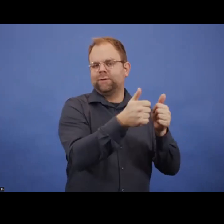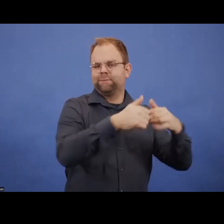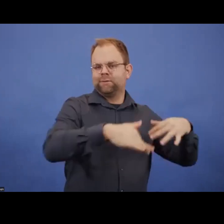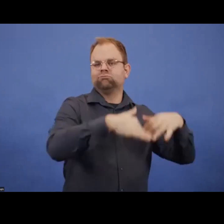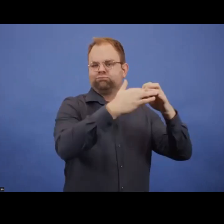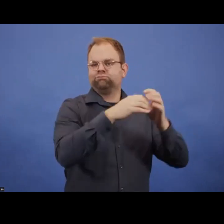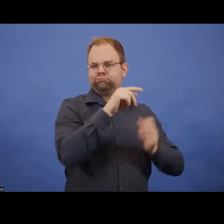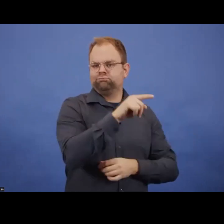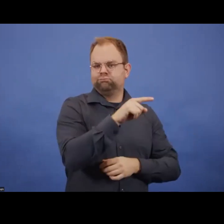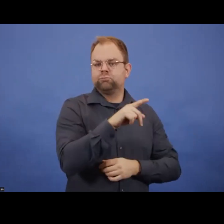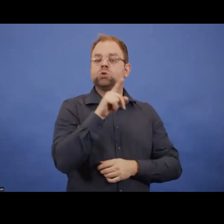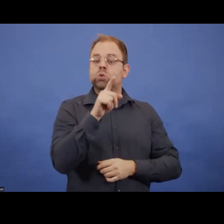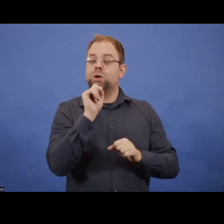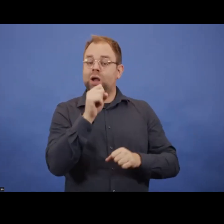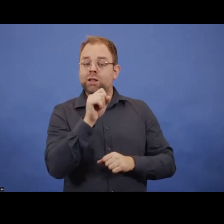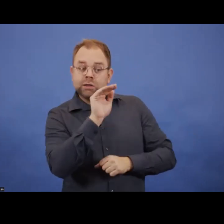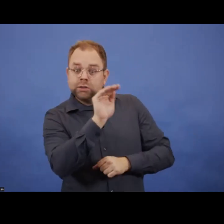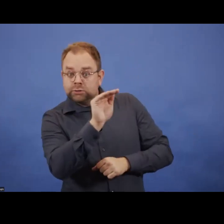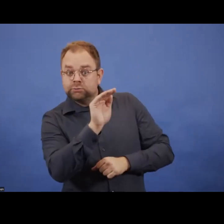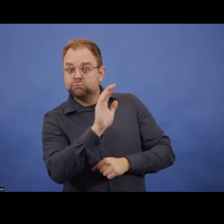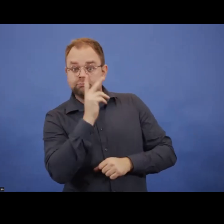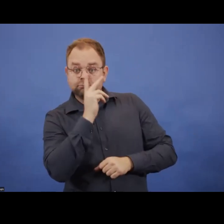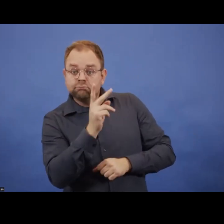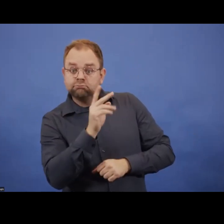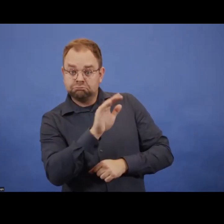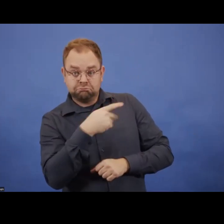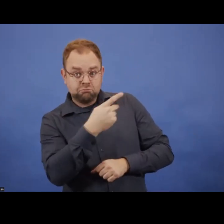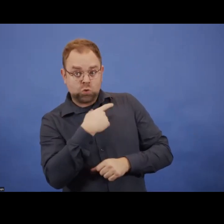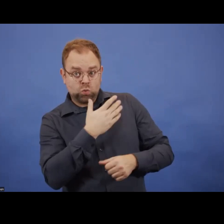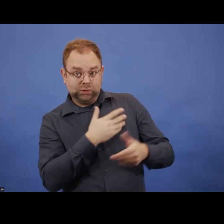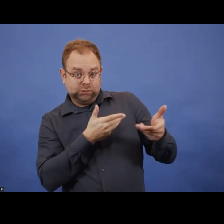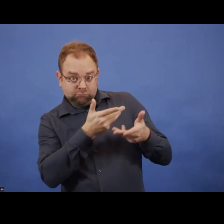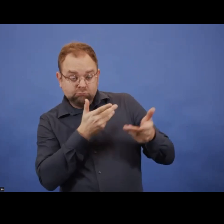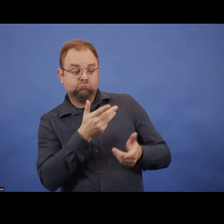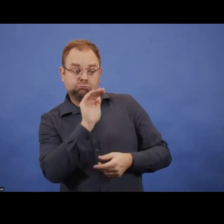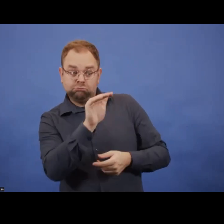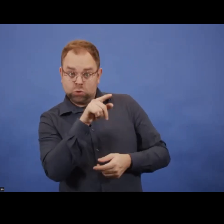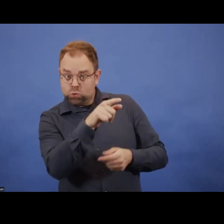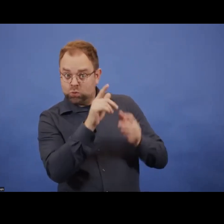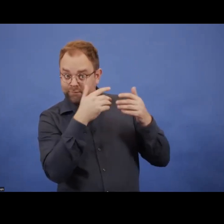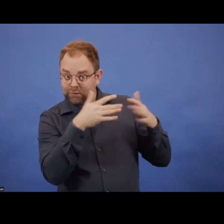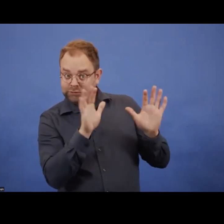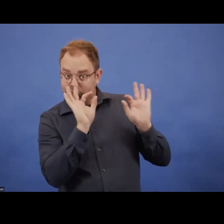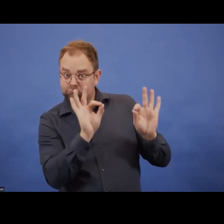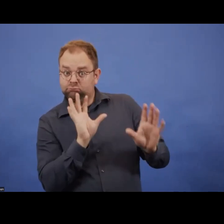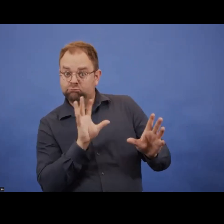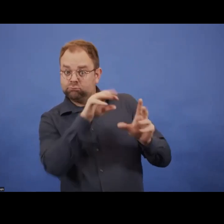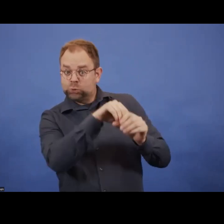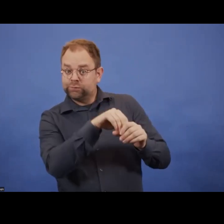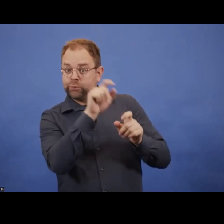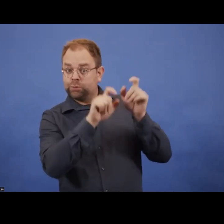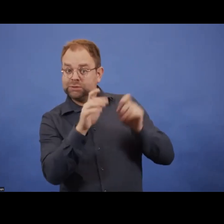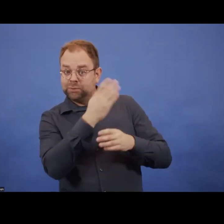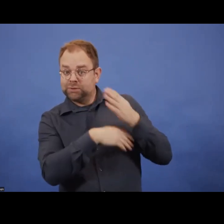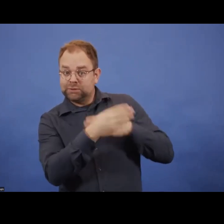esto es inclusión de la discapacidad en cuanto al trabajo con las organizaciones